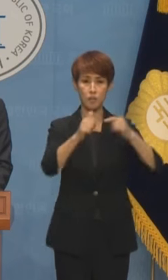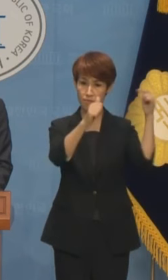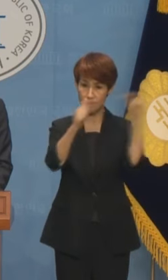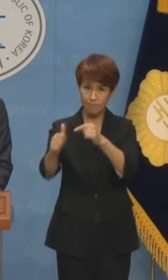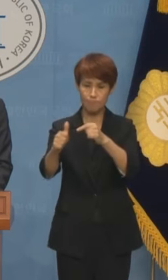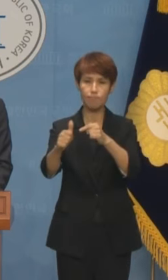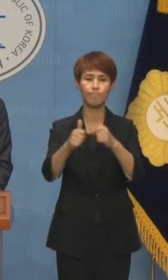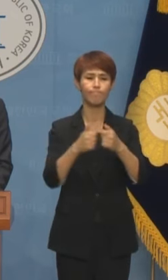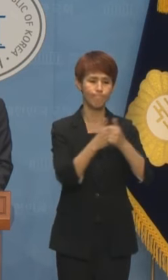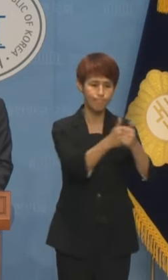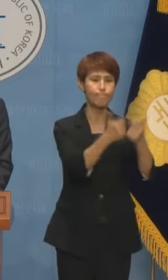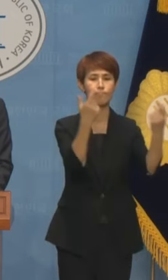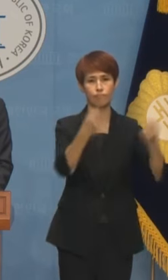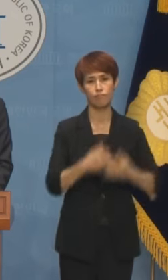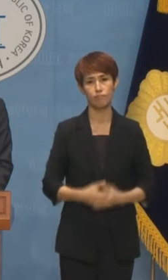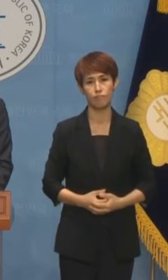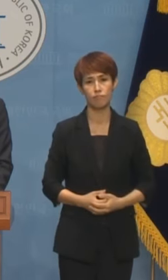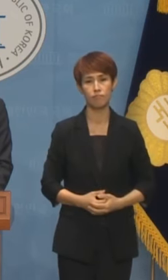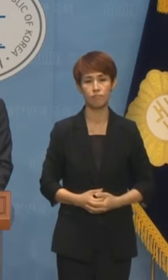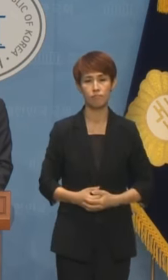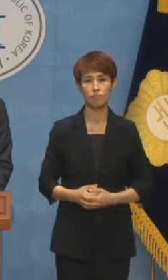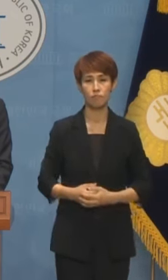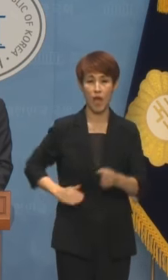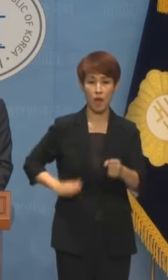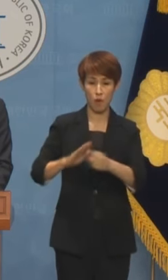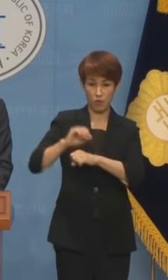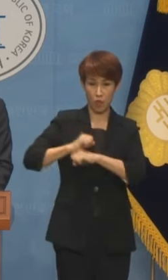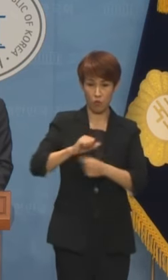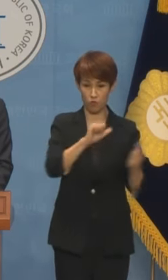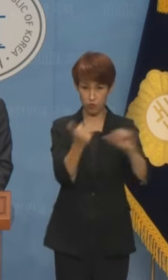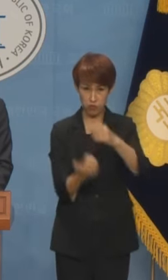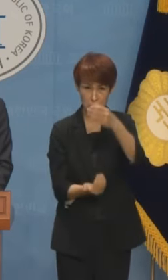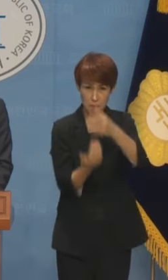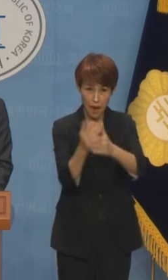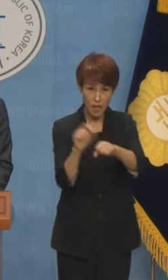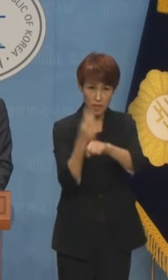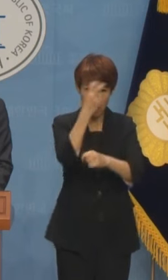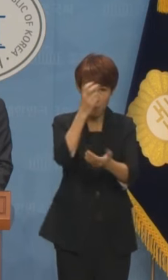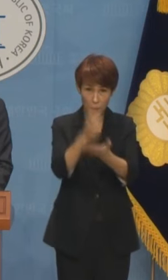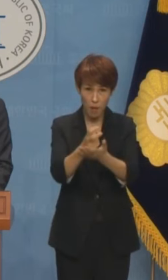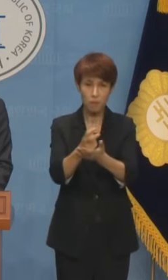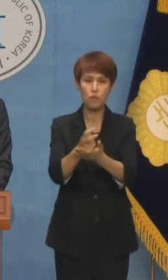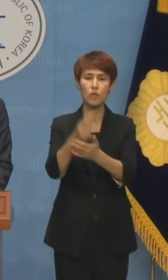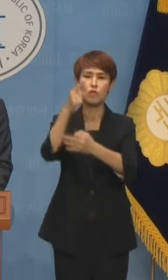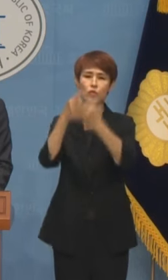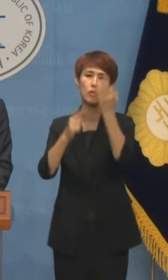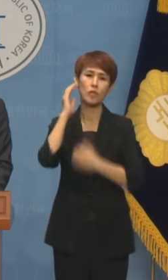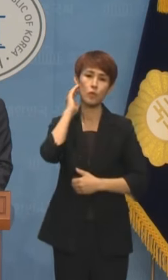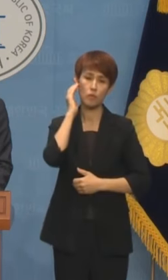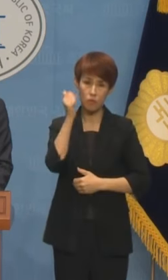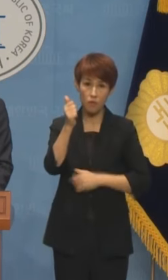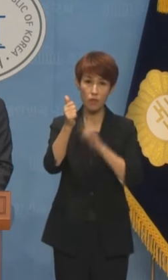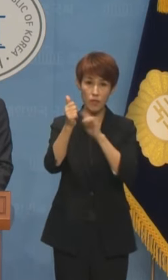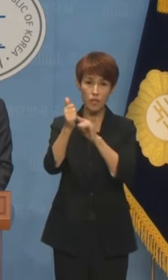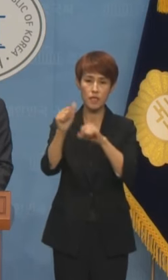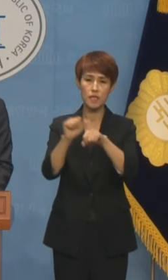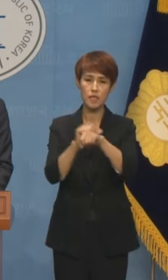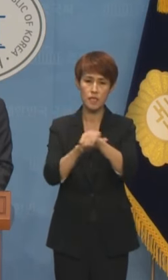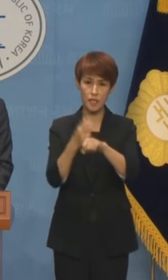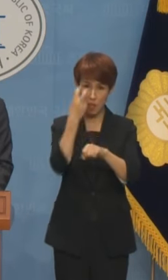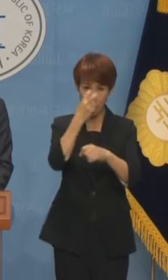길입니다. 해병대원 순직 사건 특검법은 윤 대통령의 국정기조 쇄신 의지를 확인할